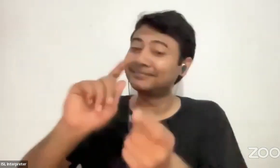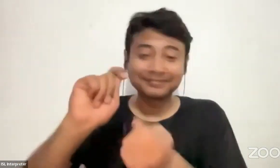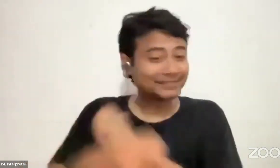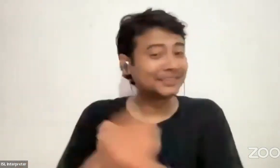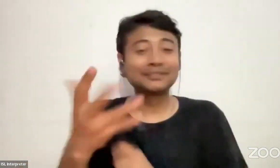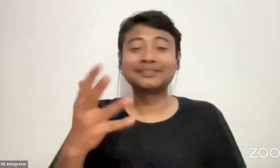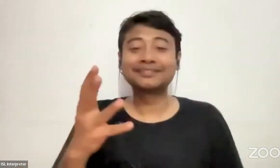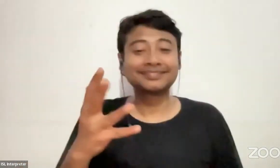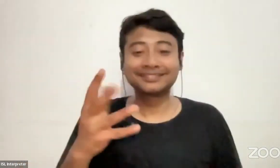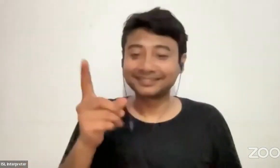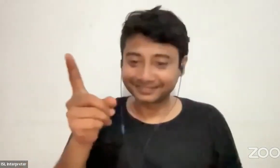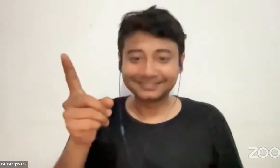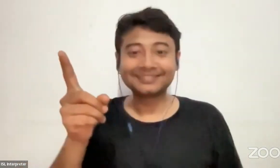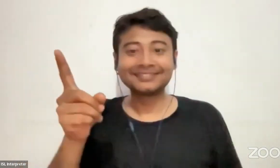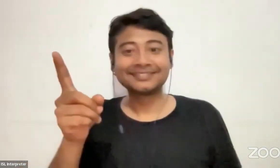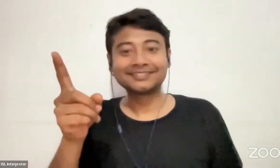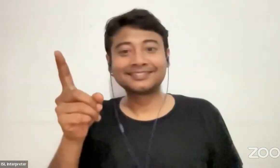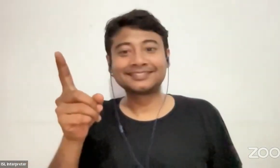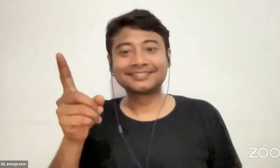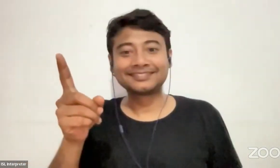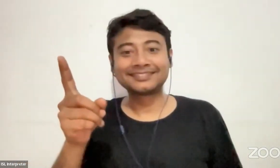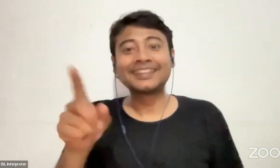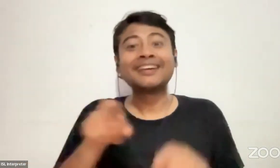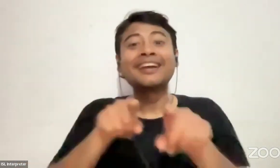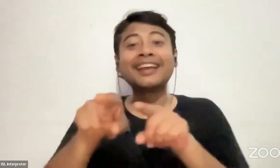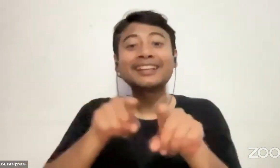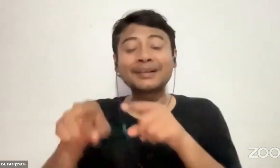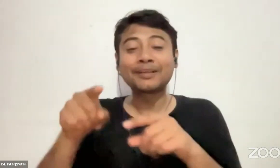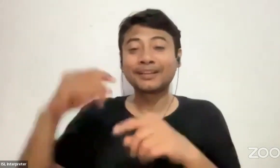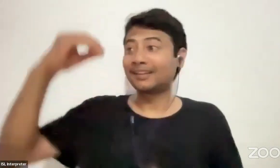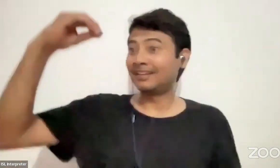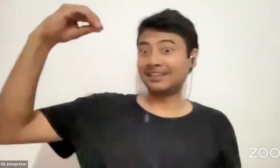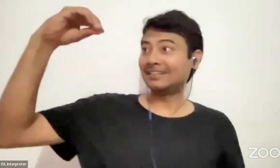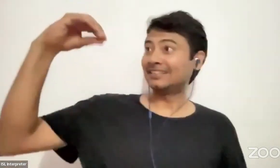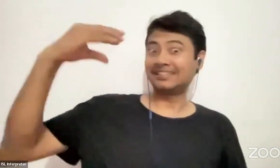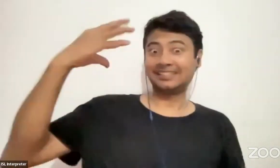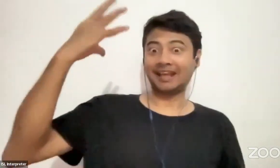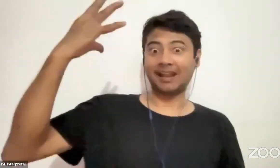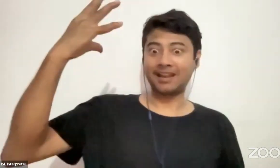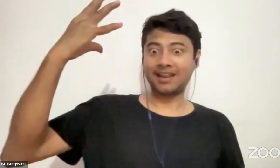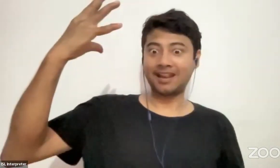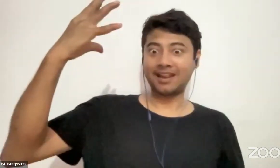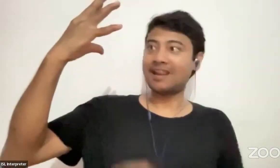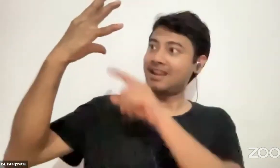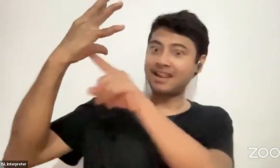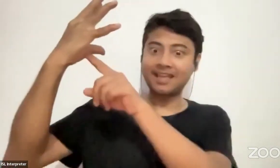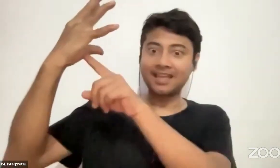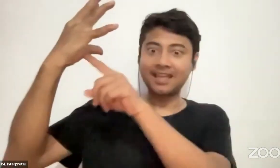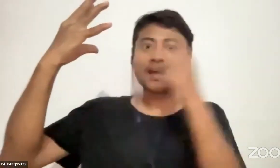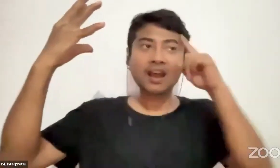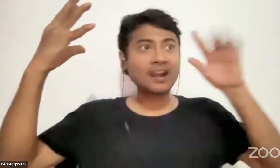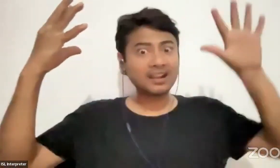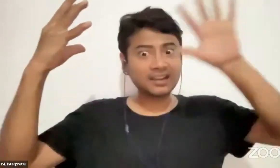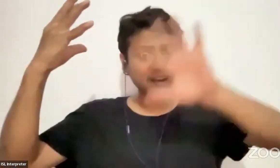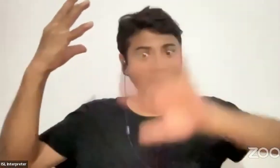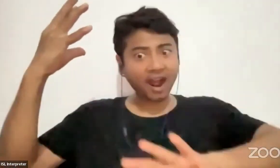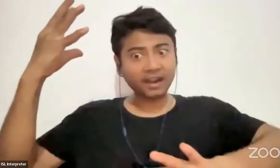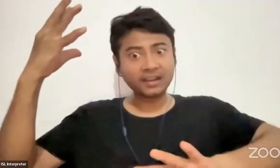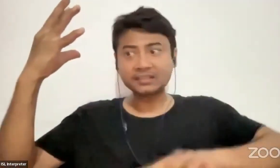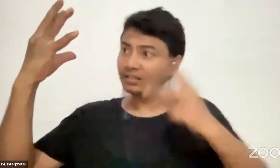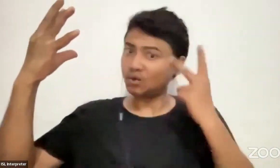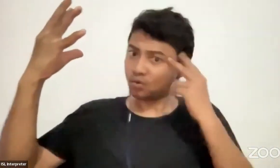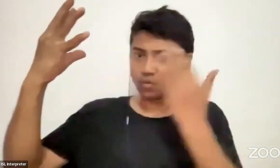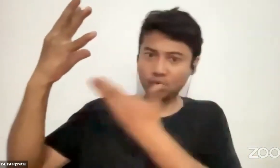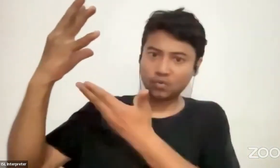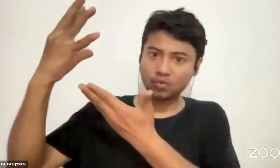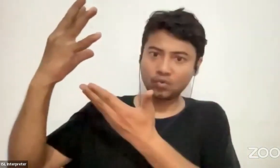के धाम में रहने वाले भगवान के भक्त कभी भी कलेश, चिंता, दुख इसका दर्शन नहीं कर सकते, उनके लिए वर्जित